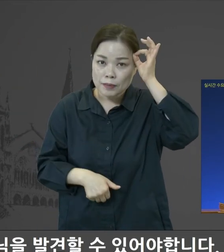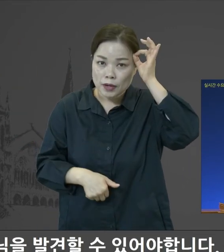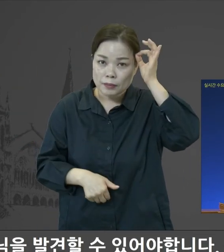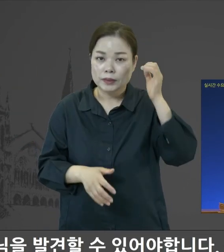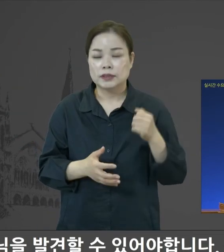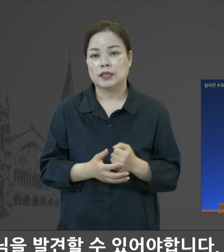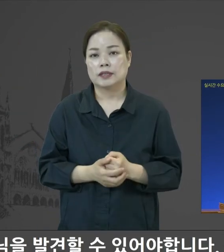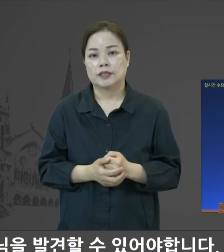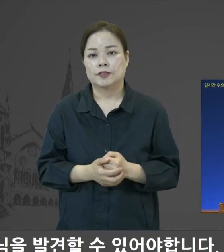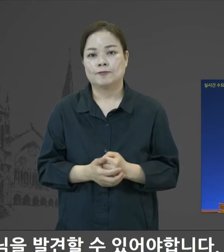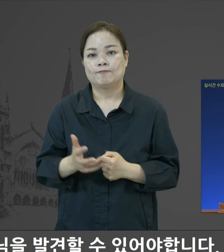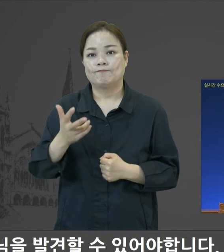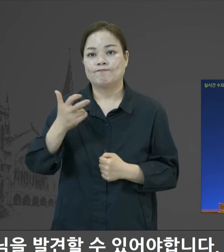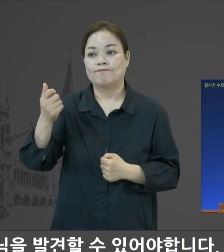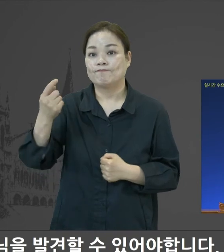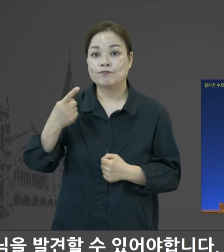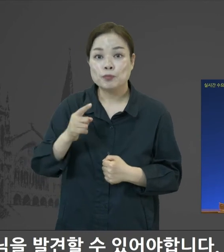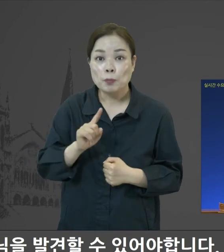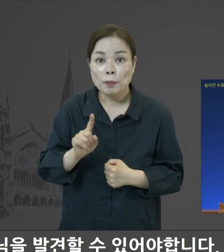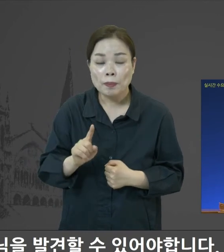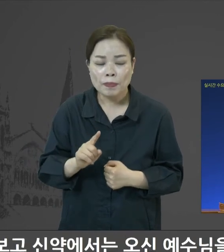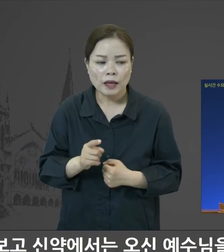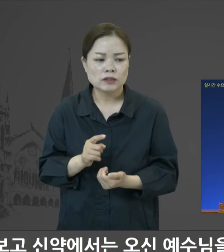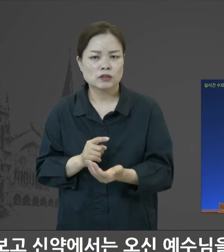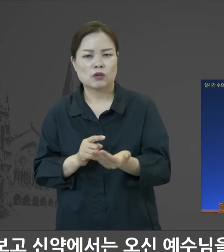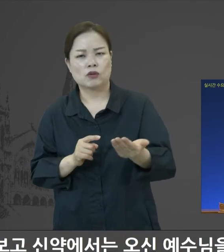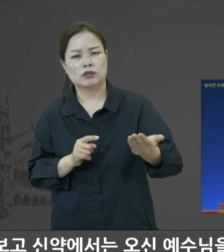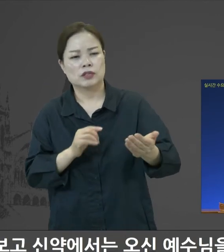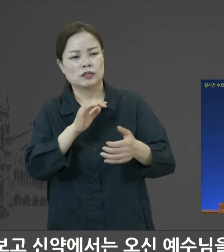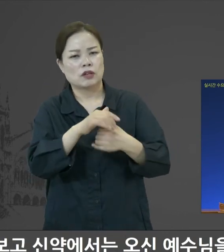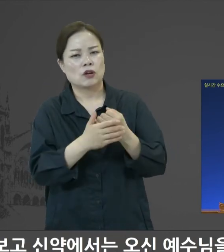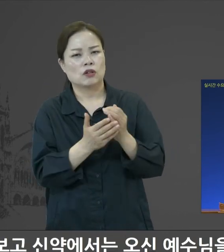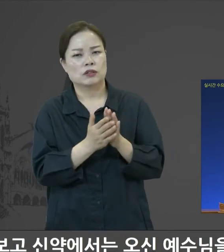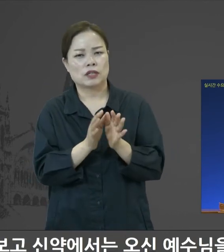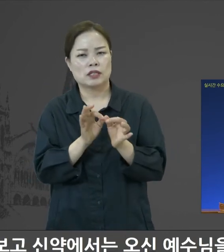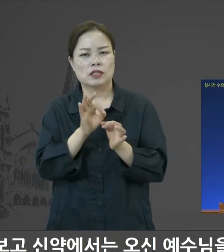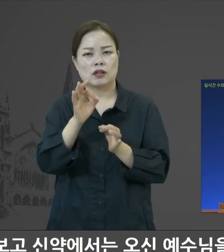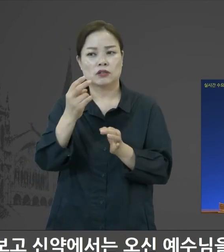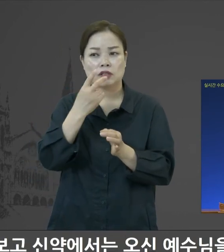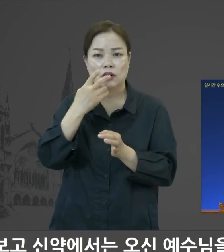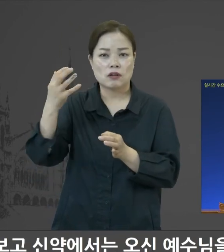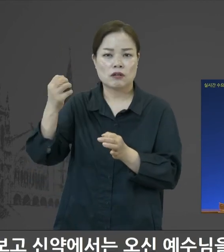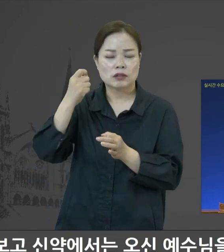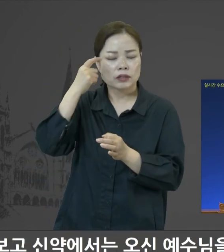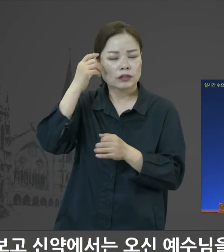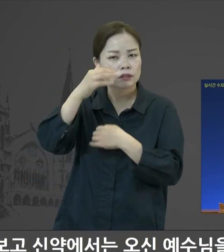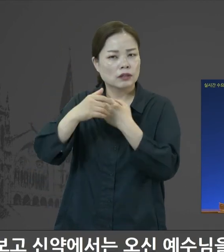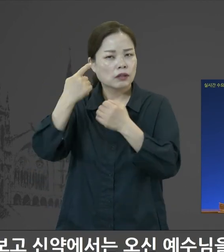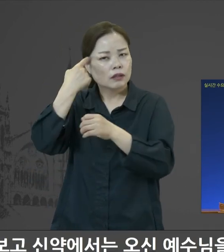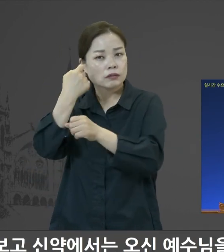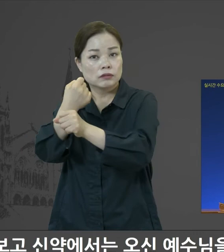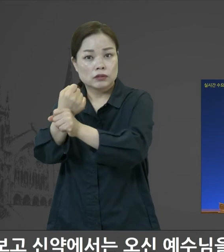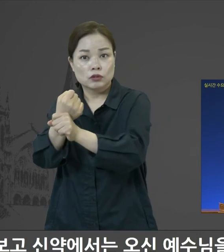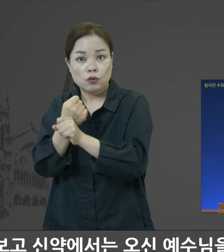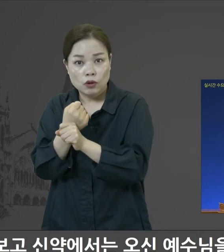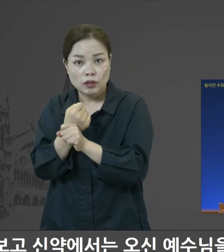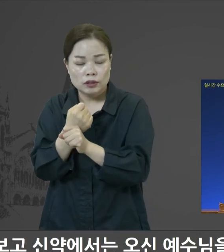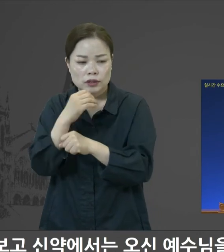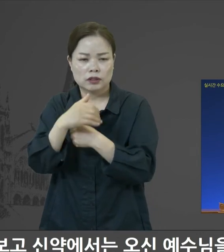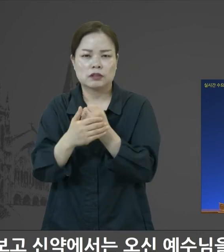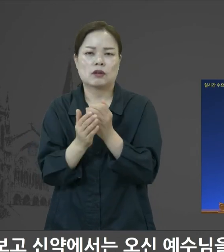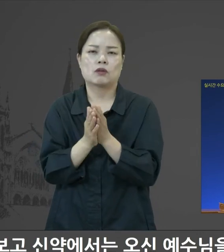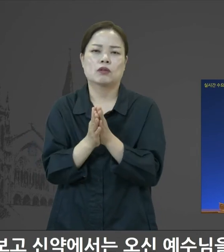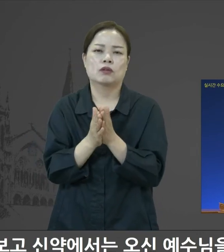3절에 주님께서 뭐라고 말씀하셨습니까? 너희가 성경에서 영생을 얻는 줄 생각하고 성경을 연구하거니와 이 성경이